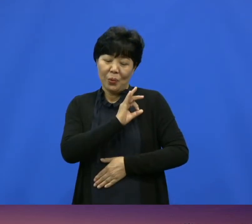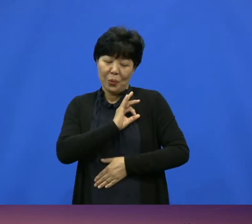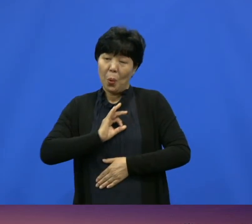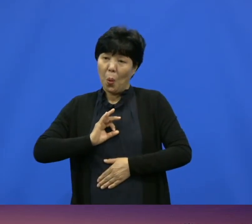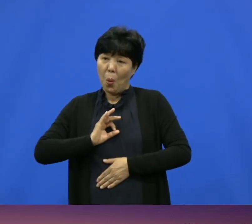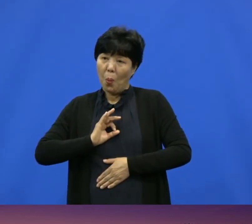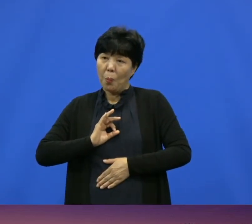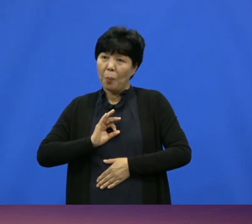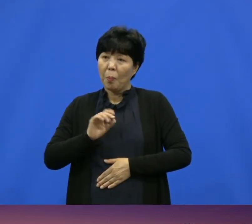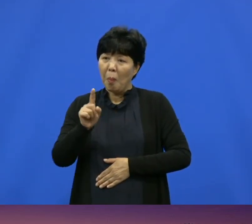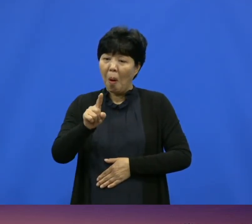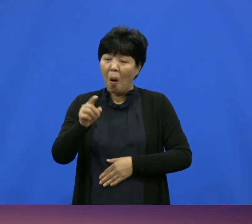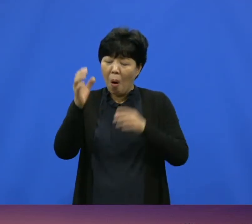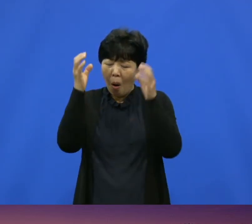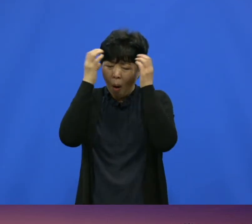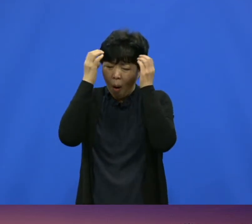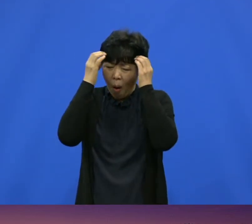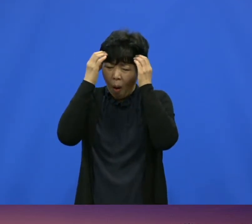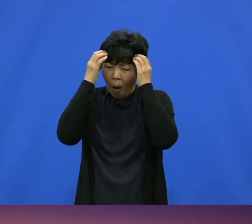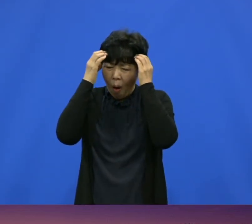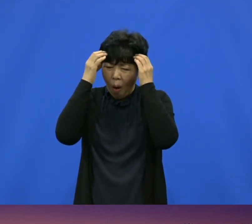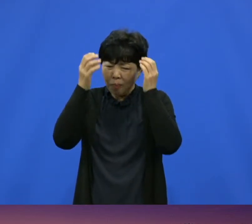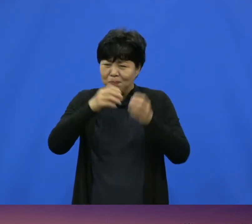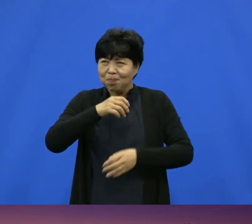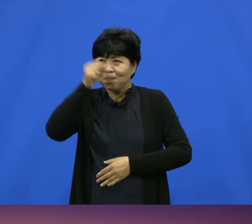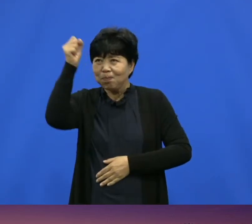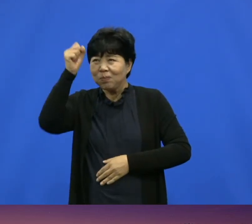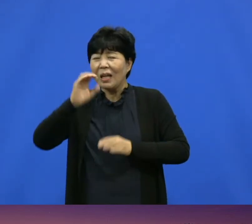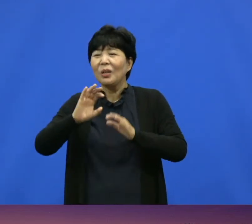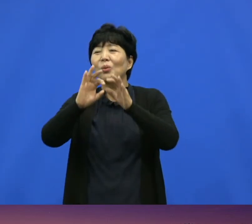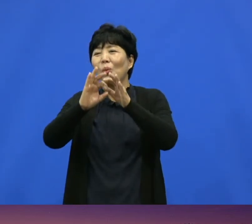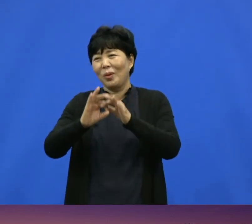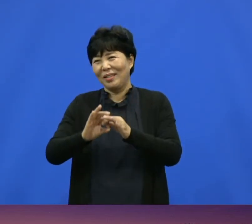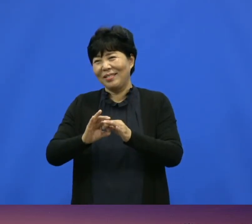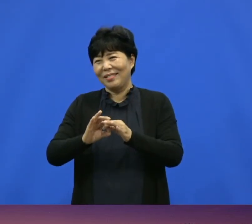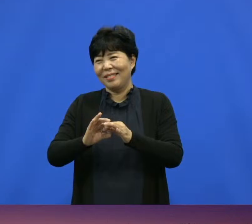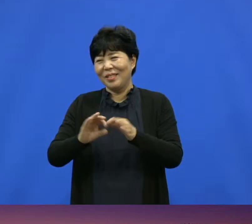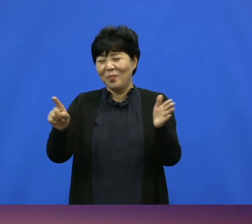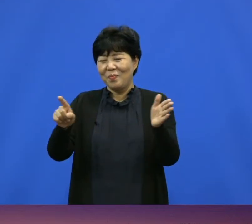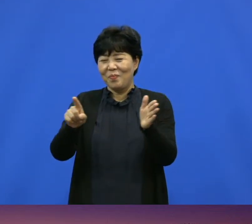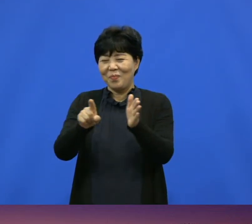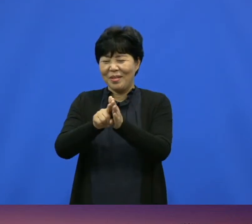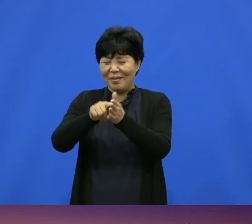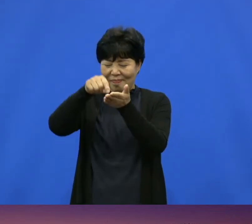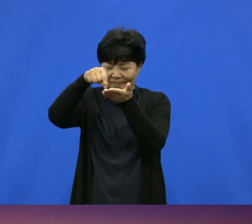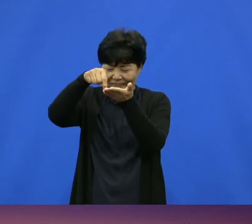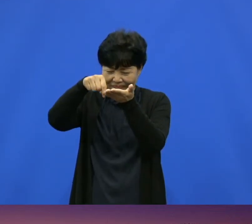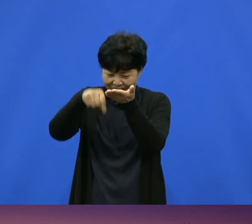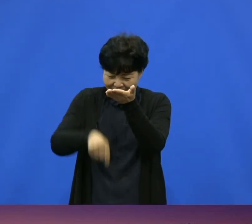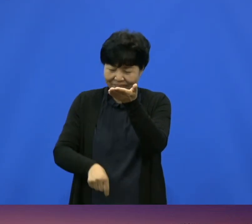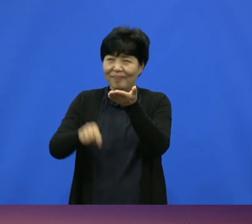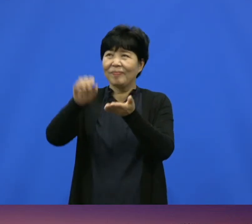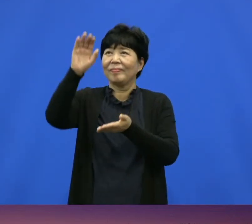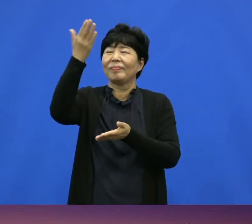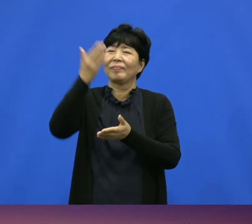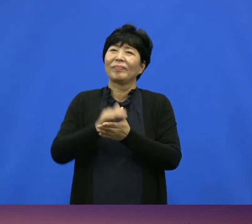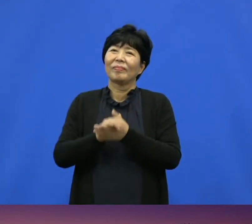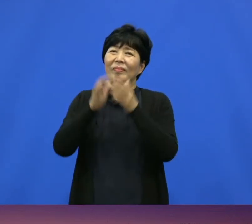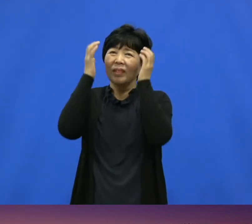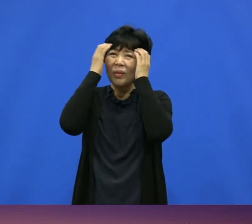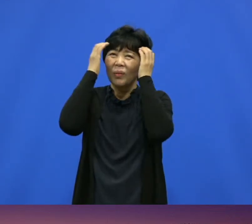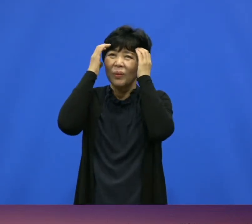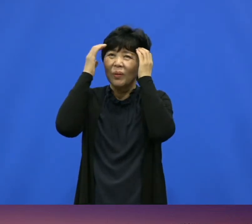고통을 통과하면서 이전보다 훨씬 더 깊어져요. 욥이 정말 신앙이 좋은 사람이었어요. 그런데 그런